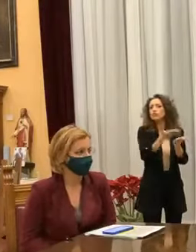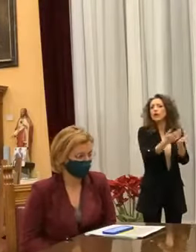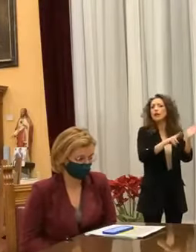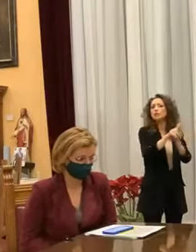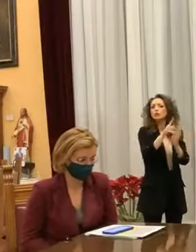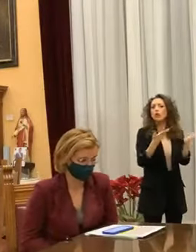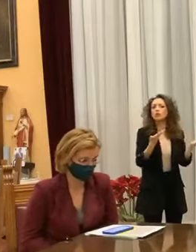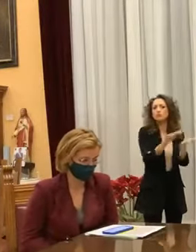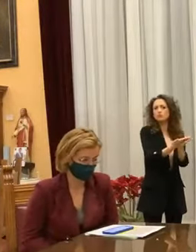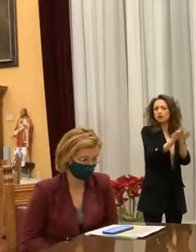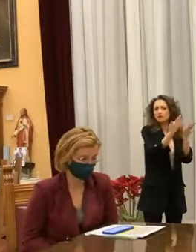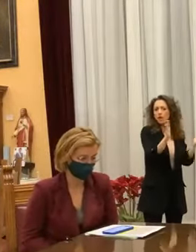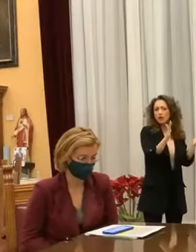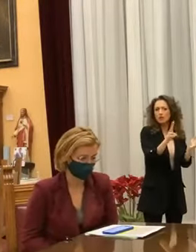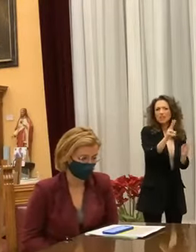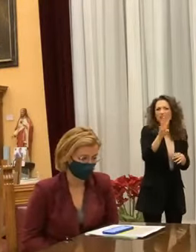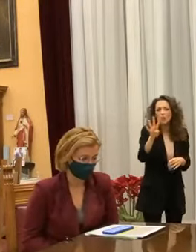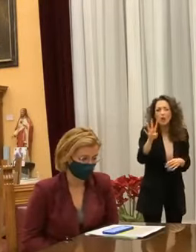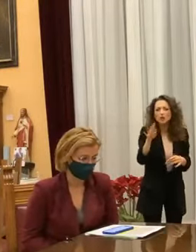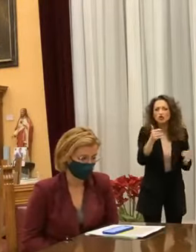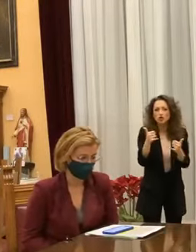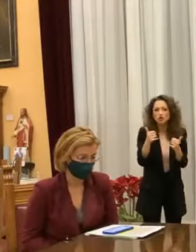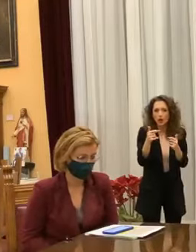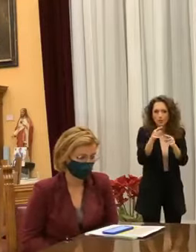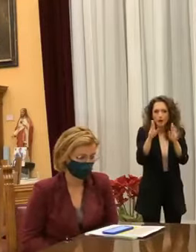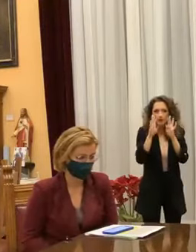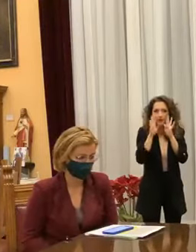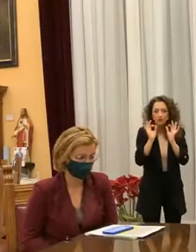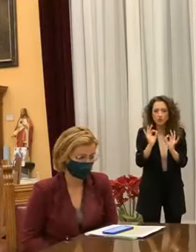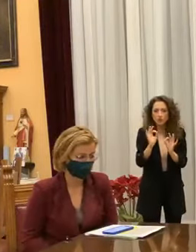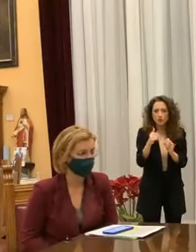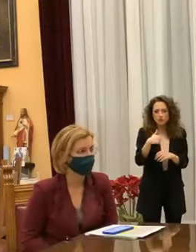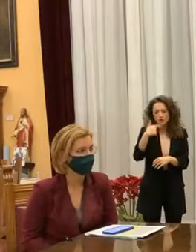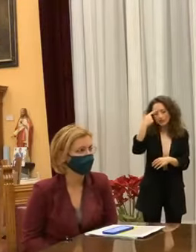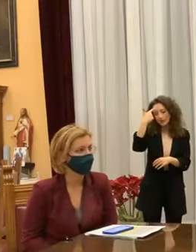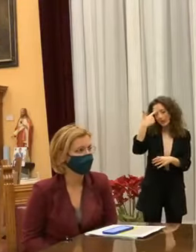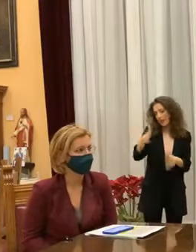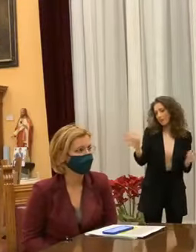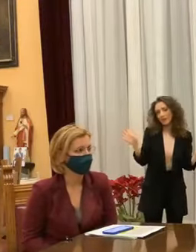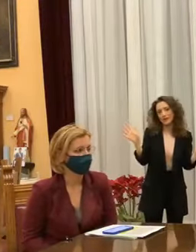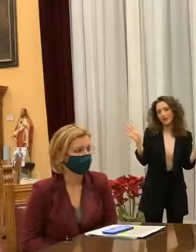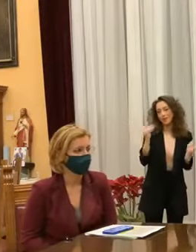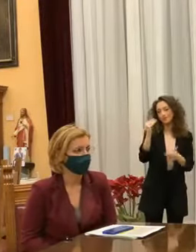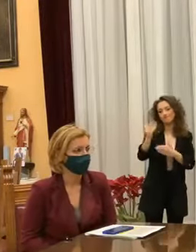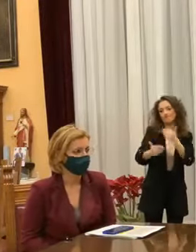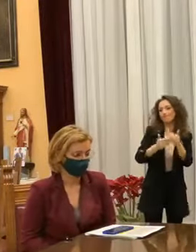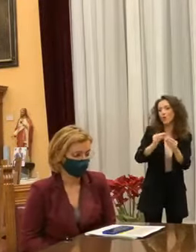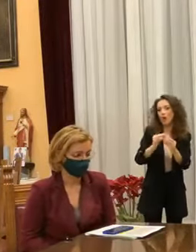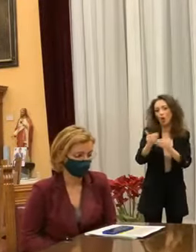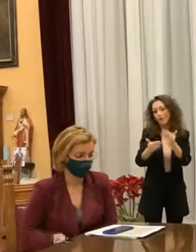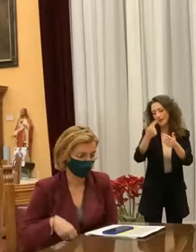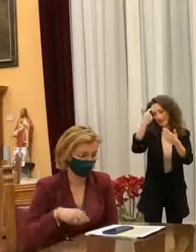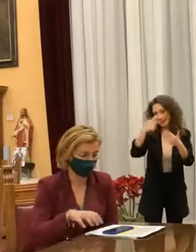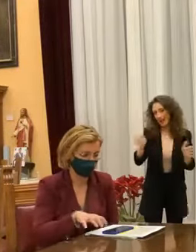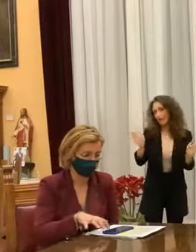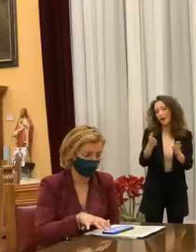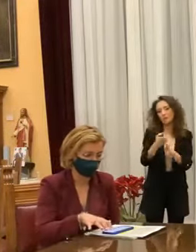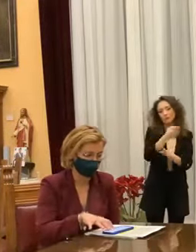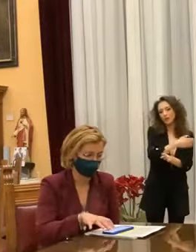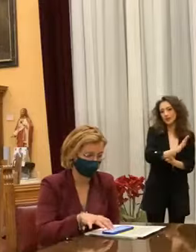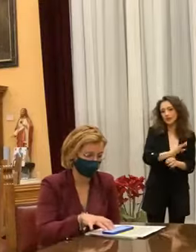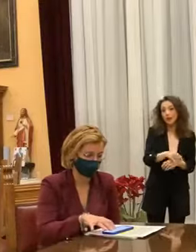di dicembre, signori miei, io lo sapevo tutto questo. E la mia dimissione l'ho